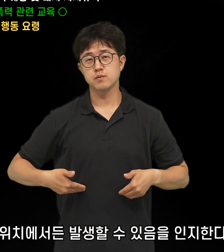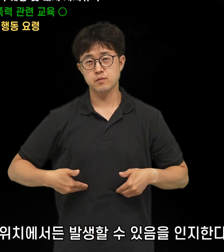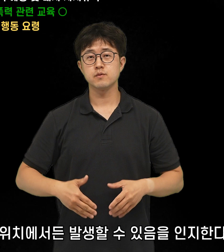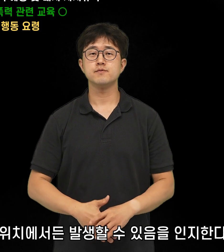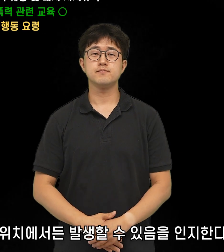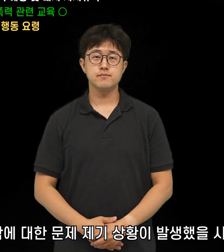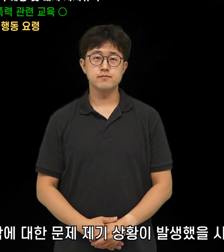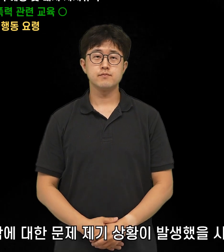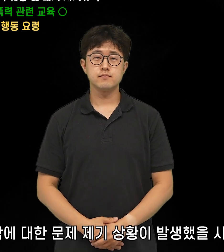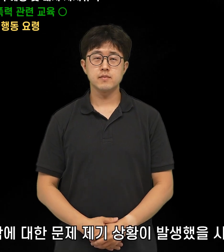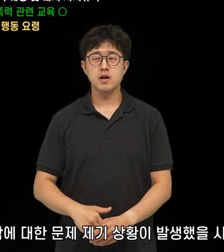7.